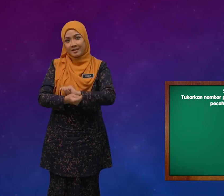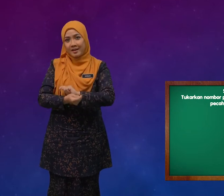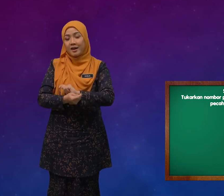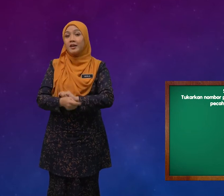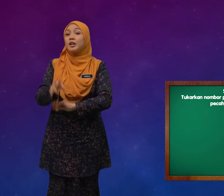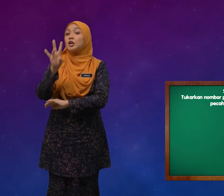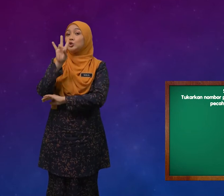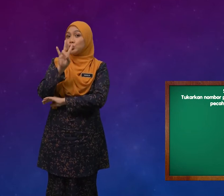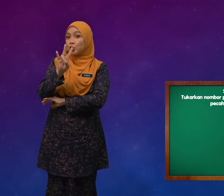Tukarkan